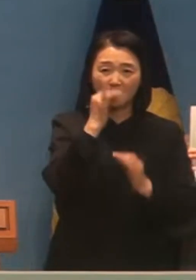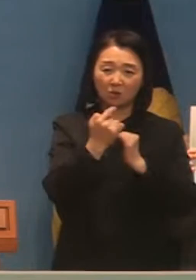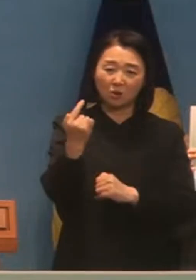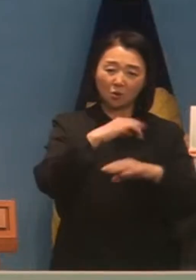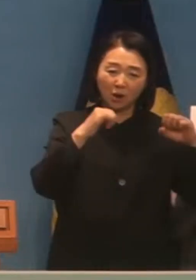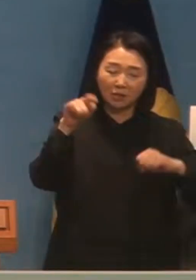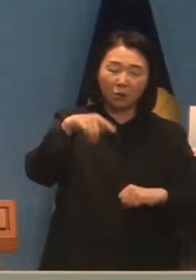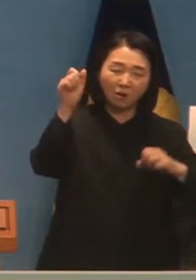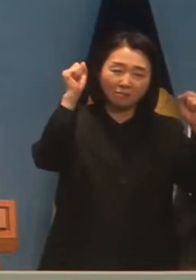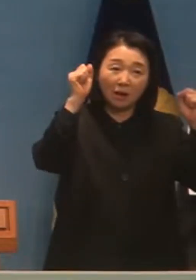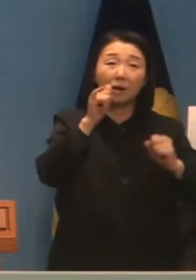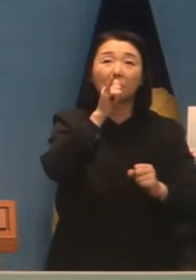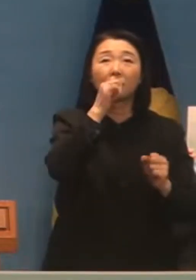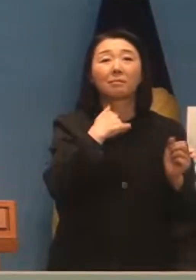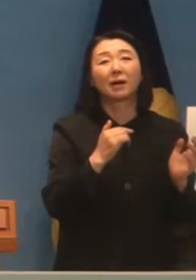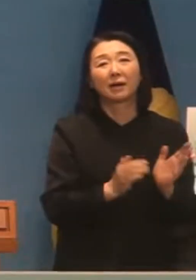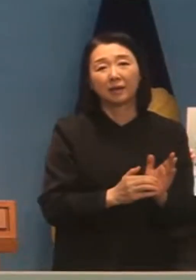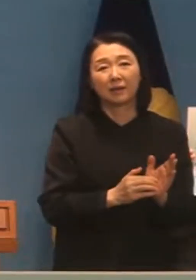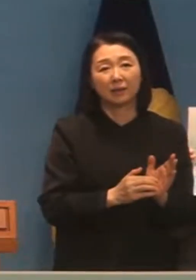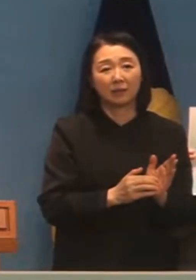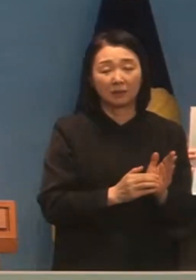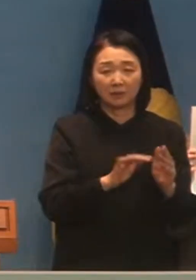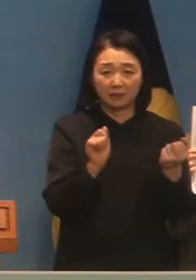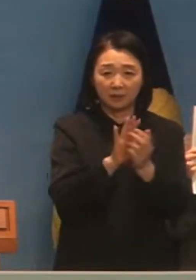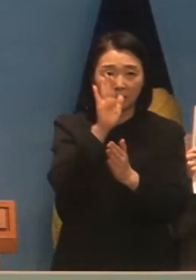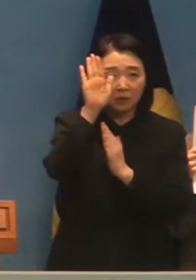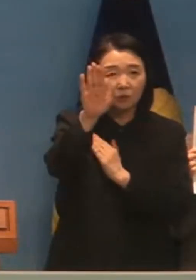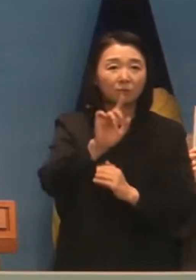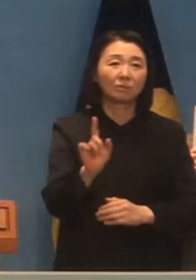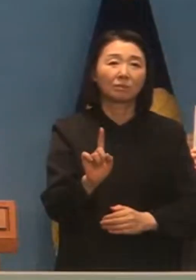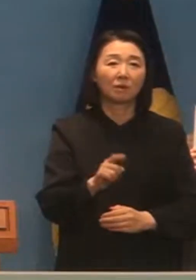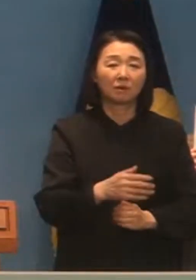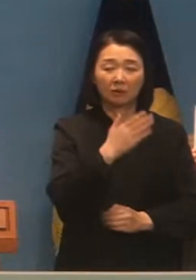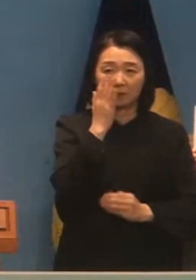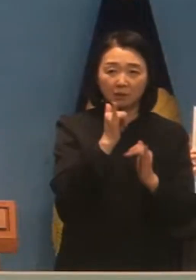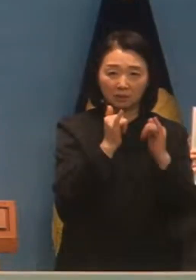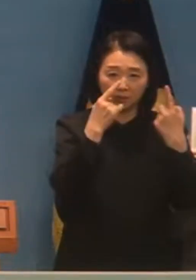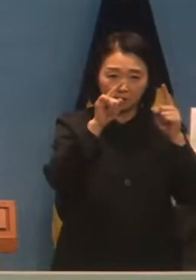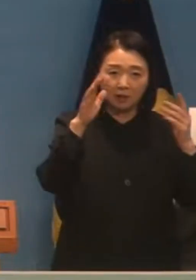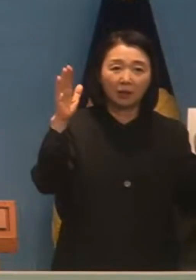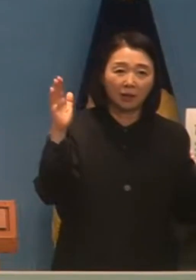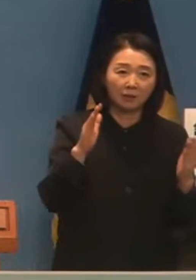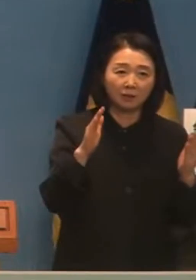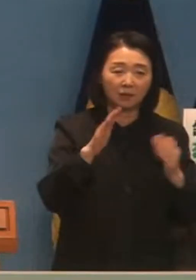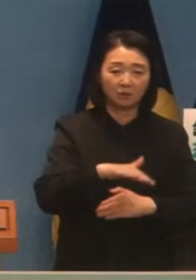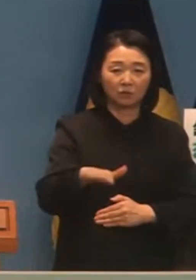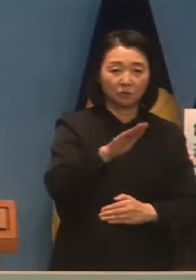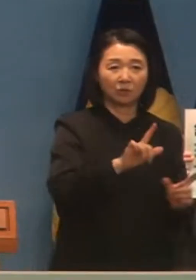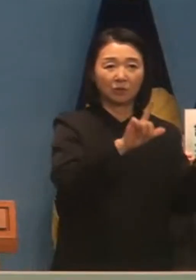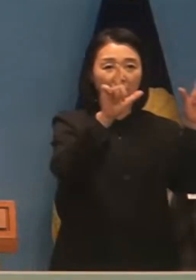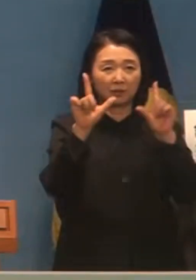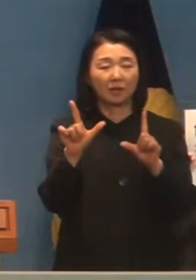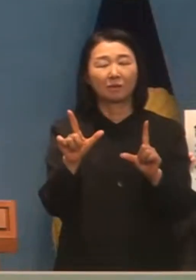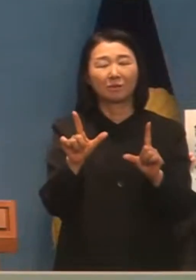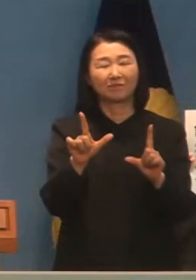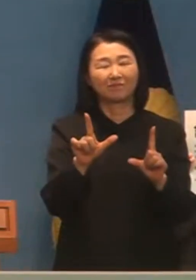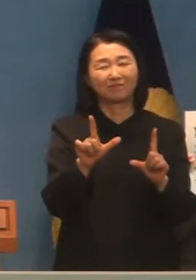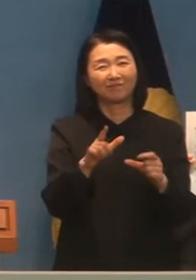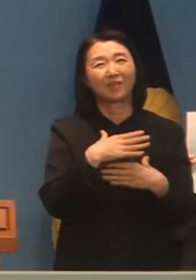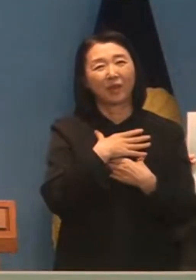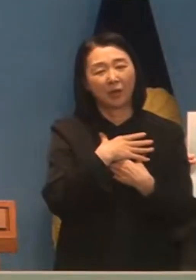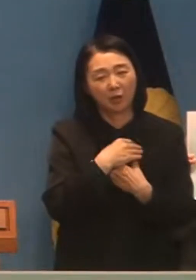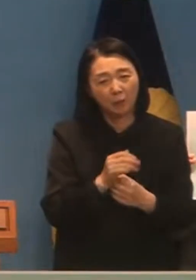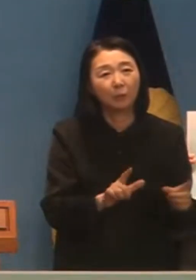대학생들이 있었습니다. 내란 이후 무엇보다 청년 대학생이 우리의 삶이 안녕하면